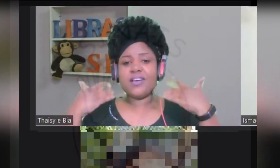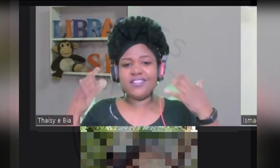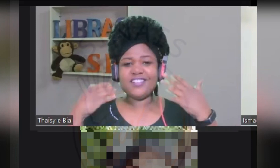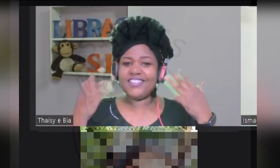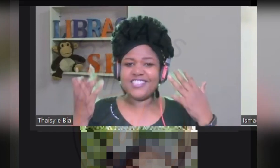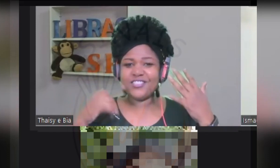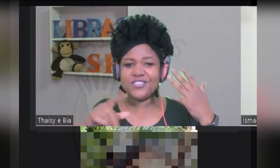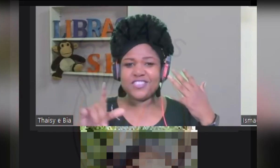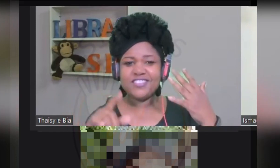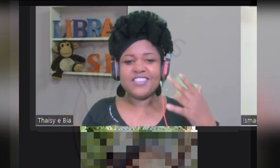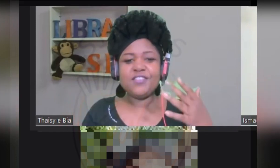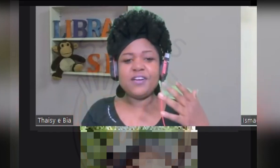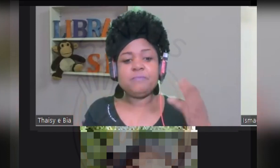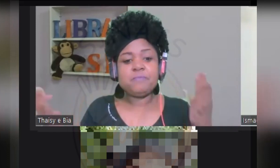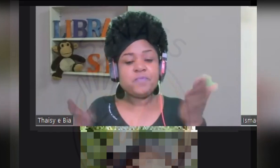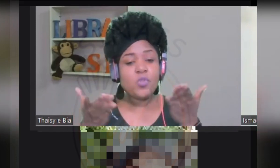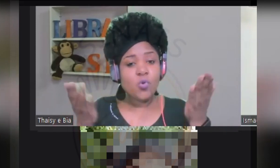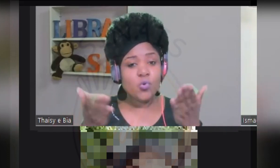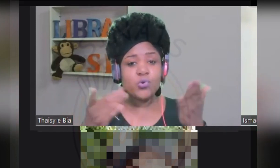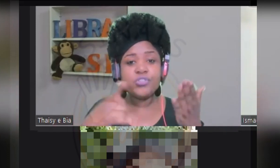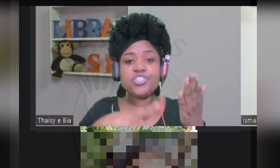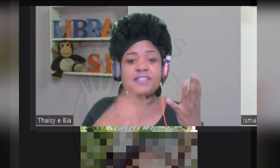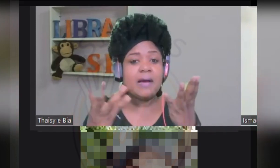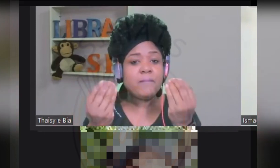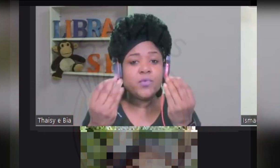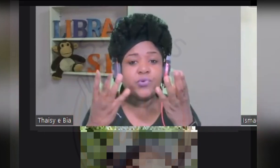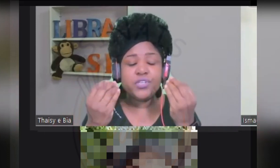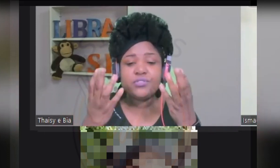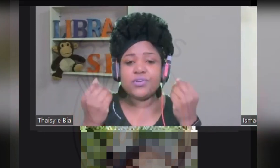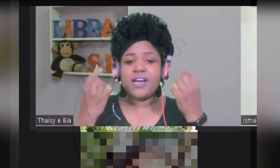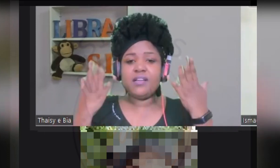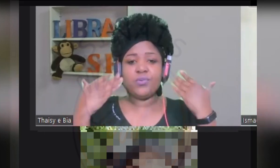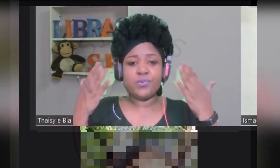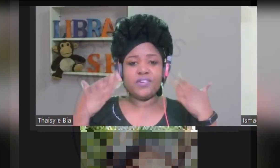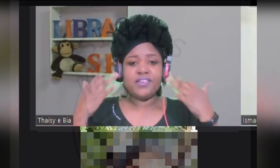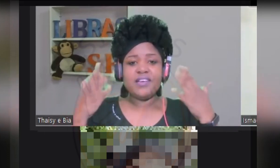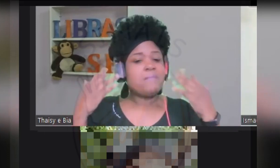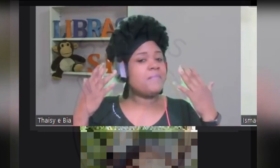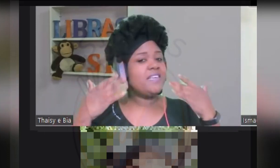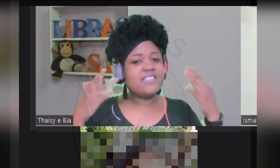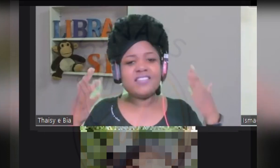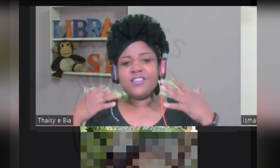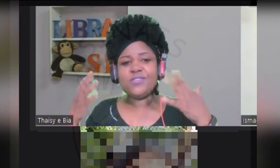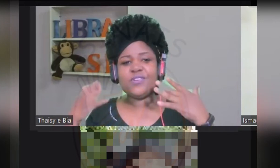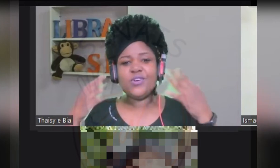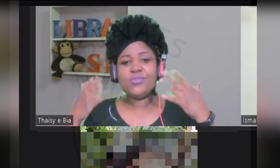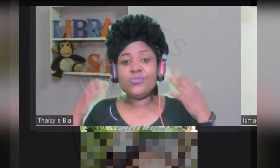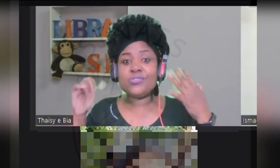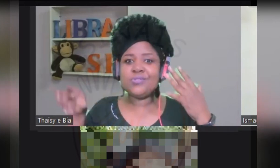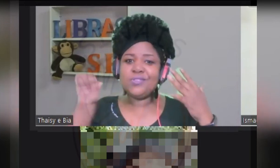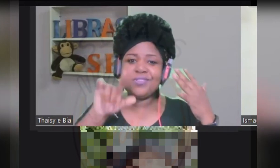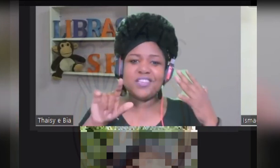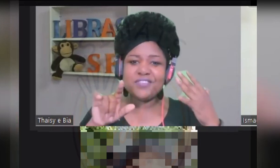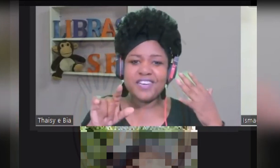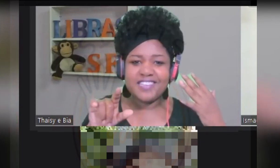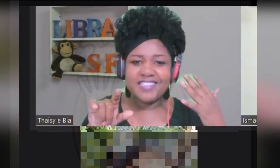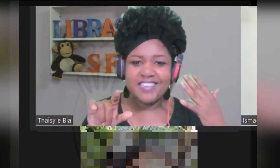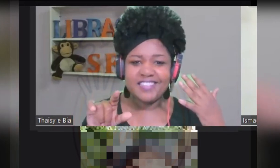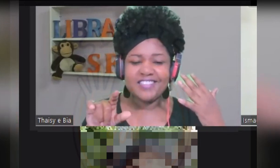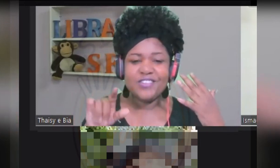calor. Já estou usando natural. Hoje tá muito calor. Mas não, o surdo não fala assim. O